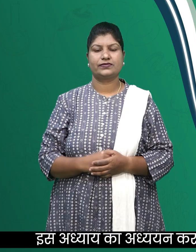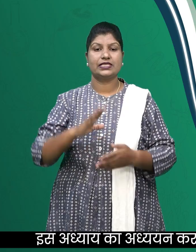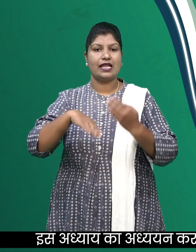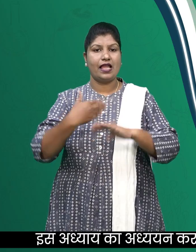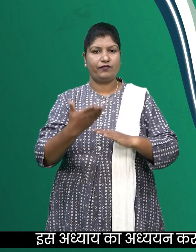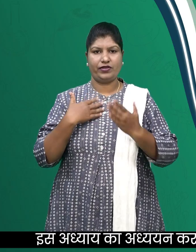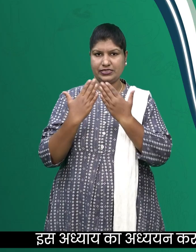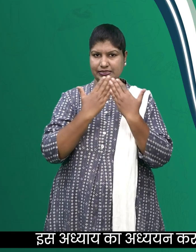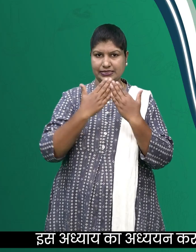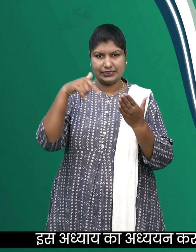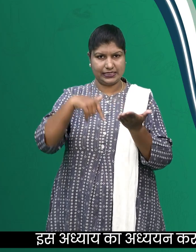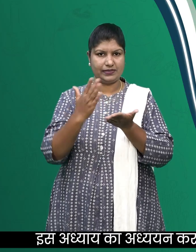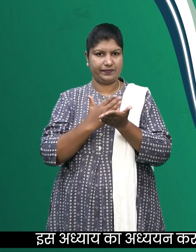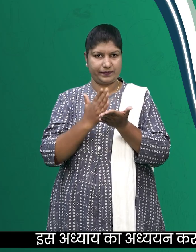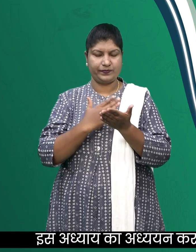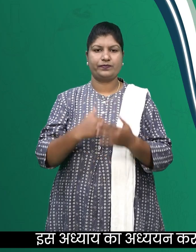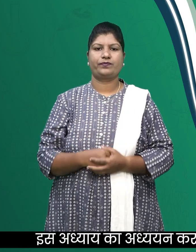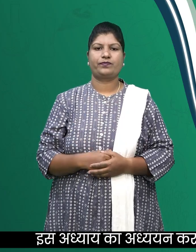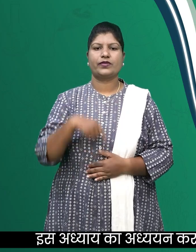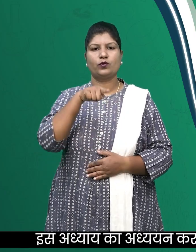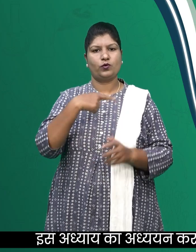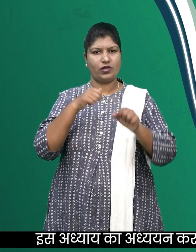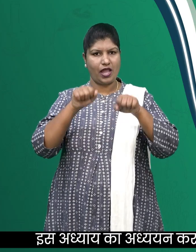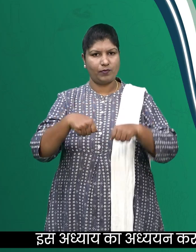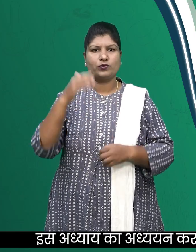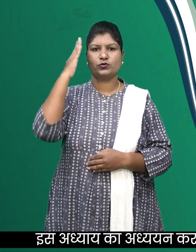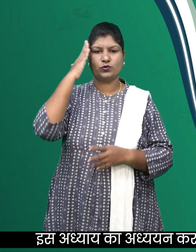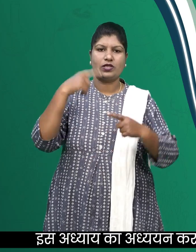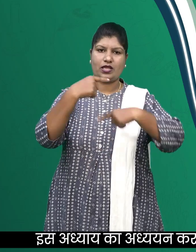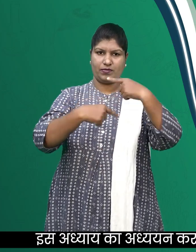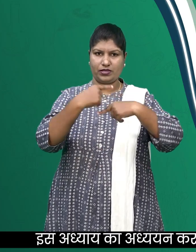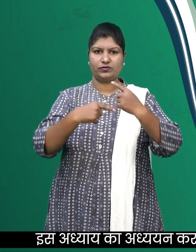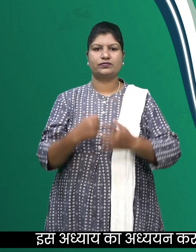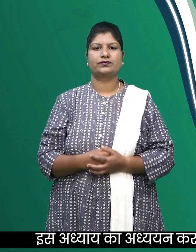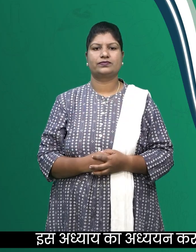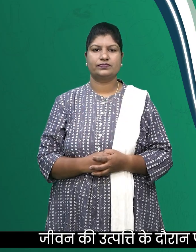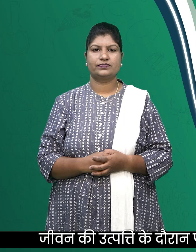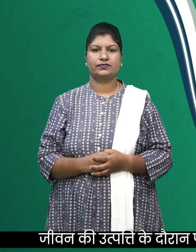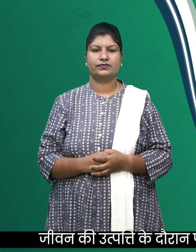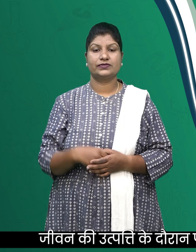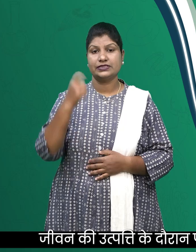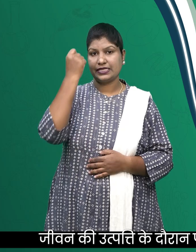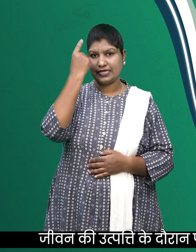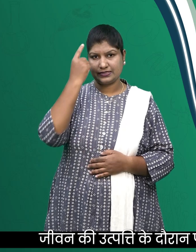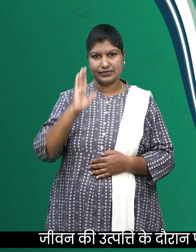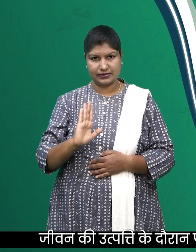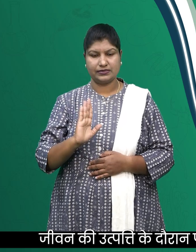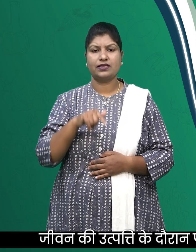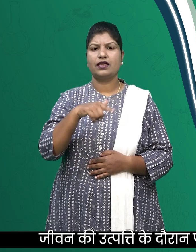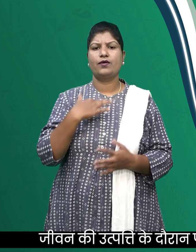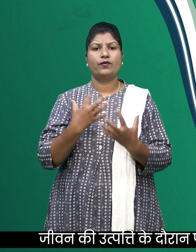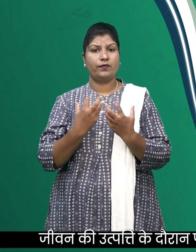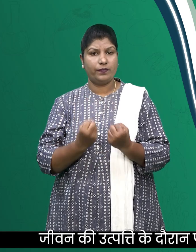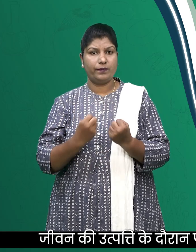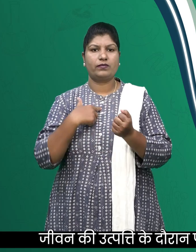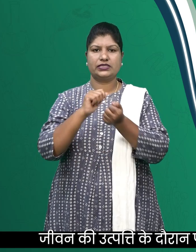इस अध्याय का अध्ययन करने के बाद आप निम्नलिखित के बारे में जान सकेंगे। जीवन की उत्पत्ति के